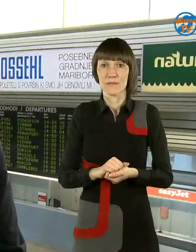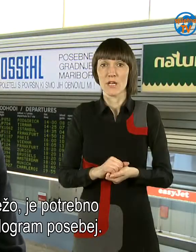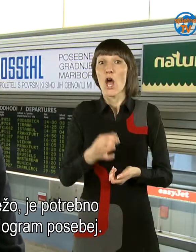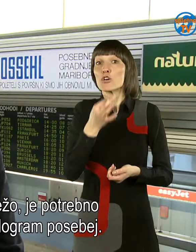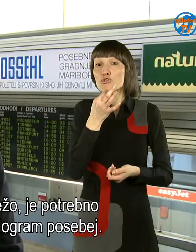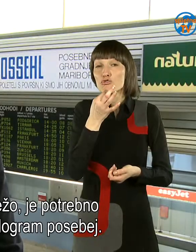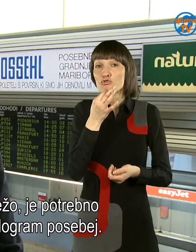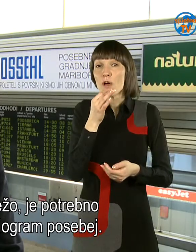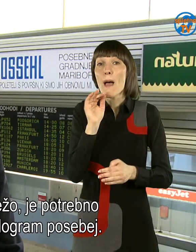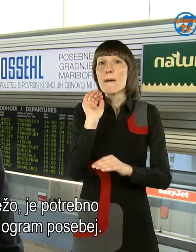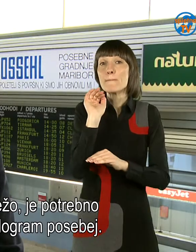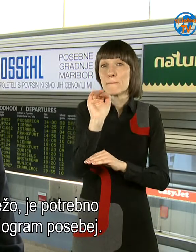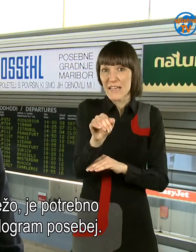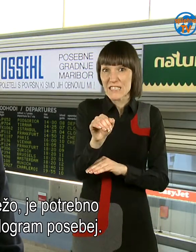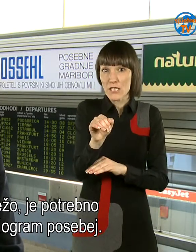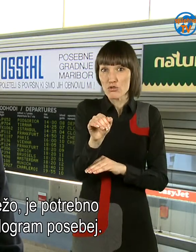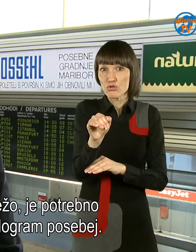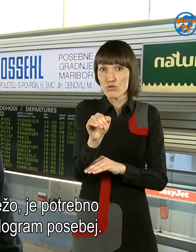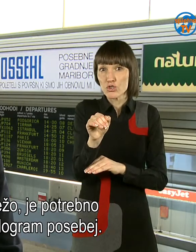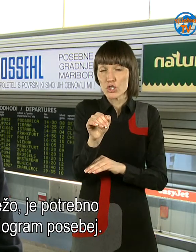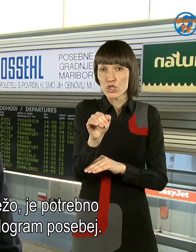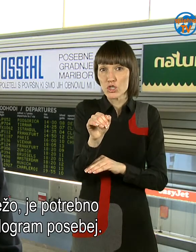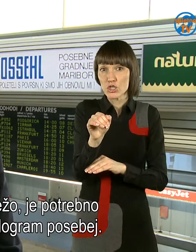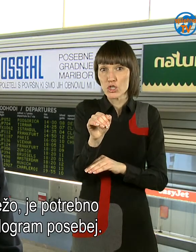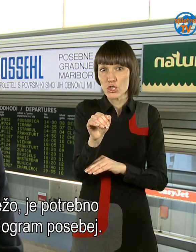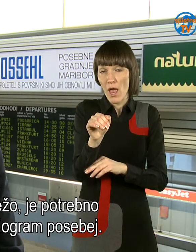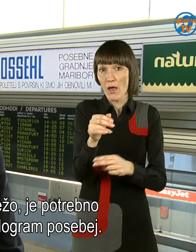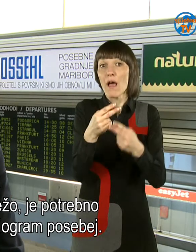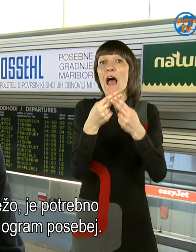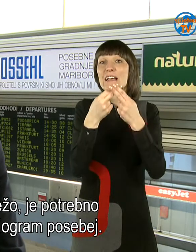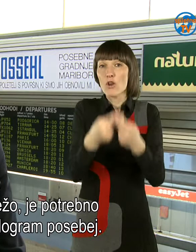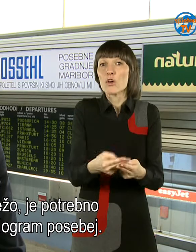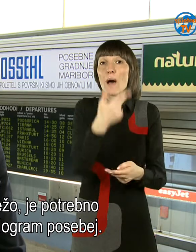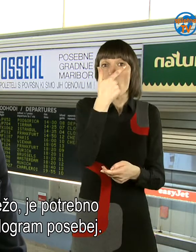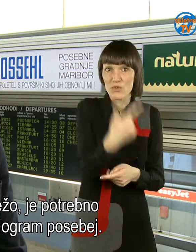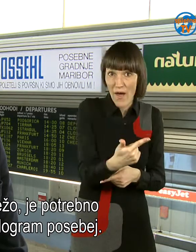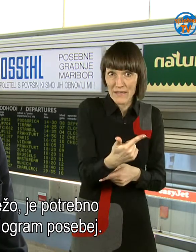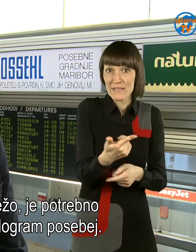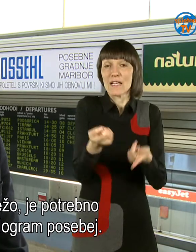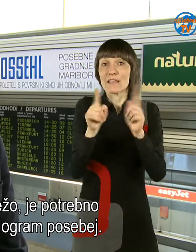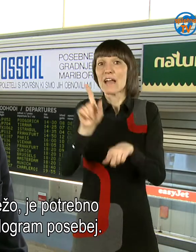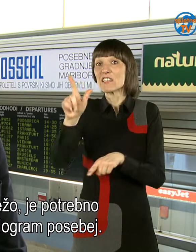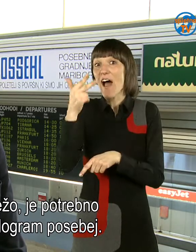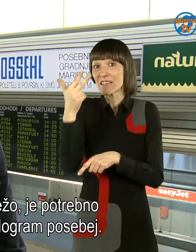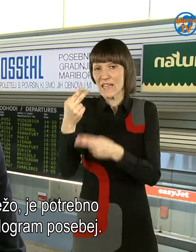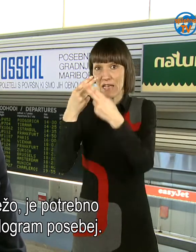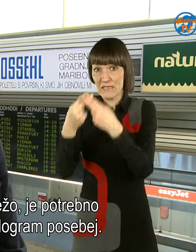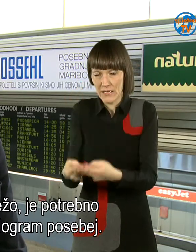Okolikor pa preseže teh 20 kg ali vizerovih 32 kg, pa je potrebno doplačilo za